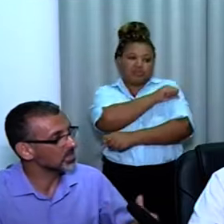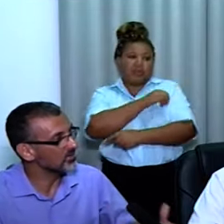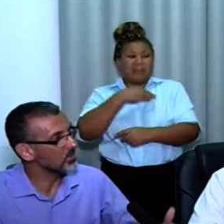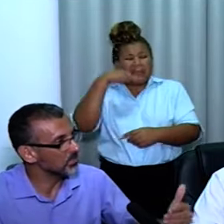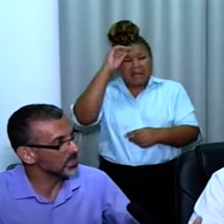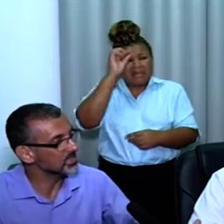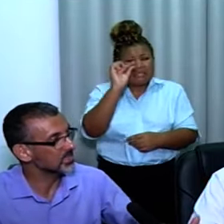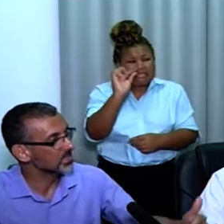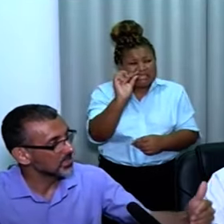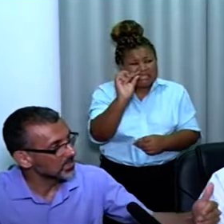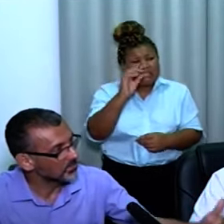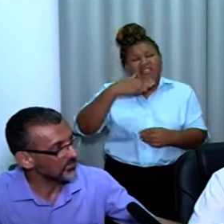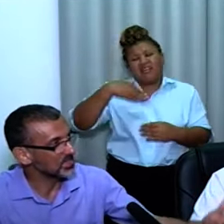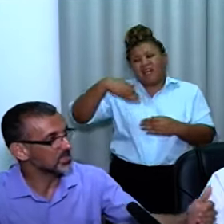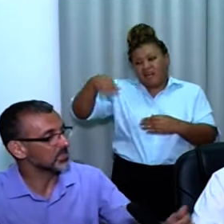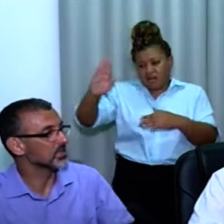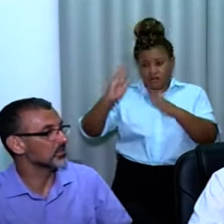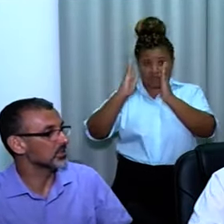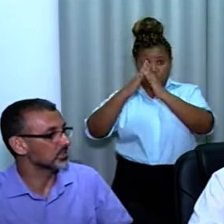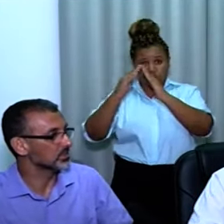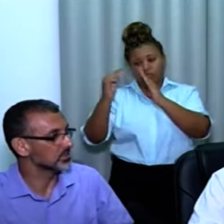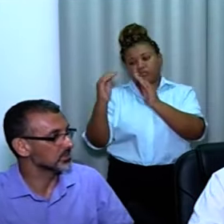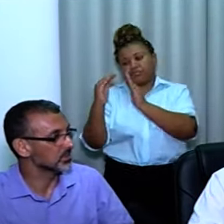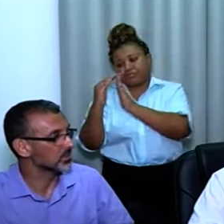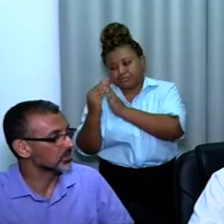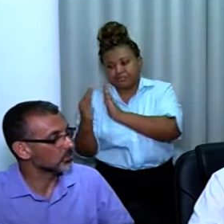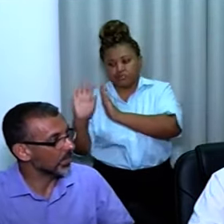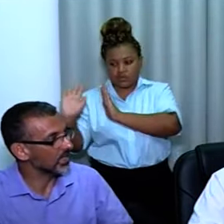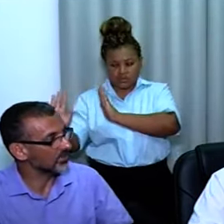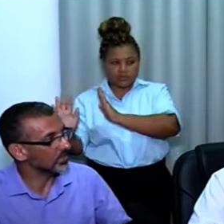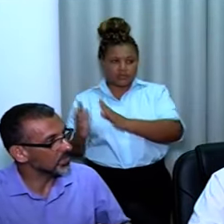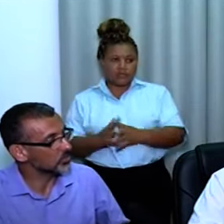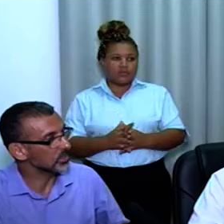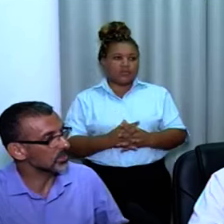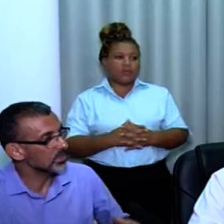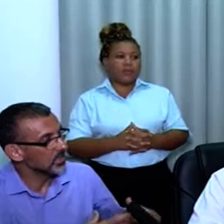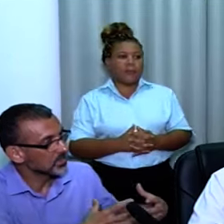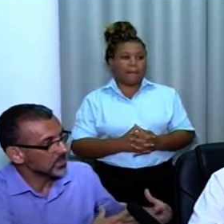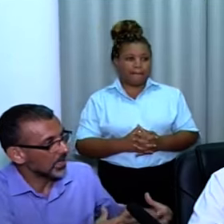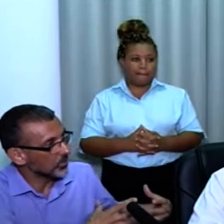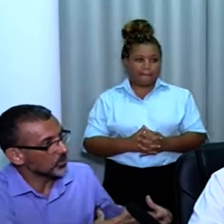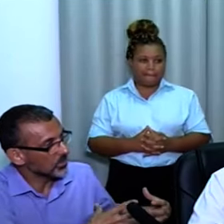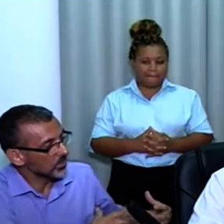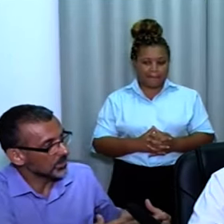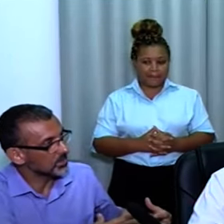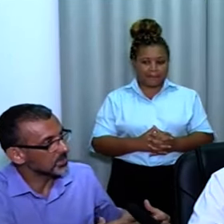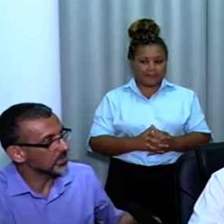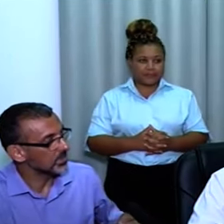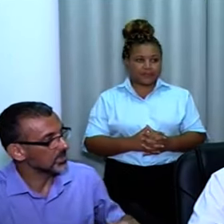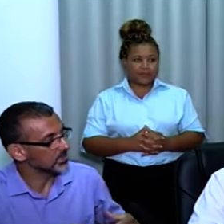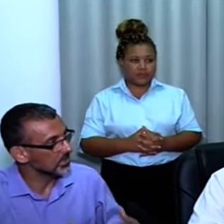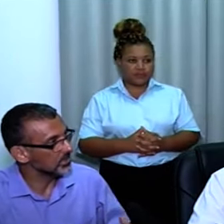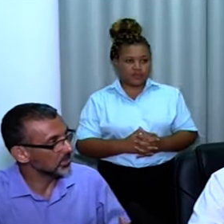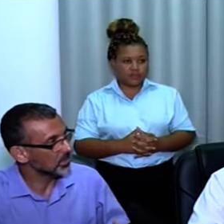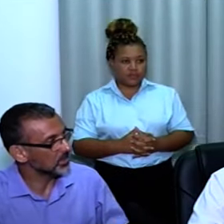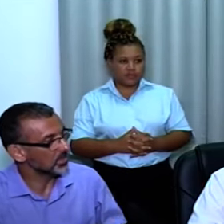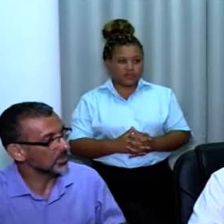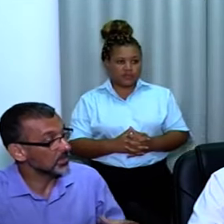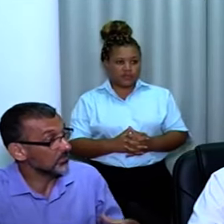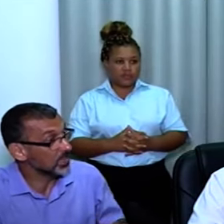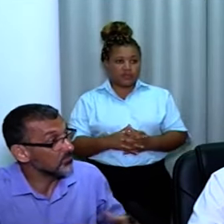pour servir plus, bonne facilité qui nous en a dans le district. Comme quoi, il va réduire ça l'autre qui nous en a ici. Et si nous en